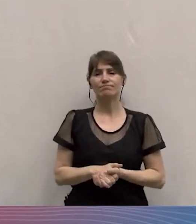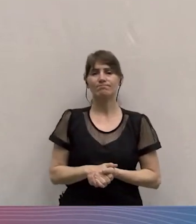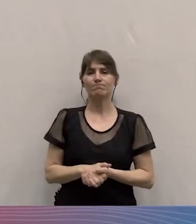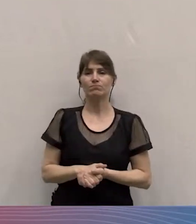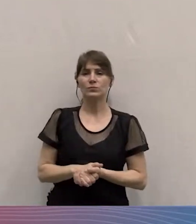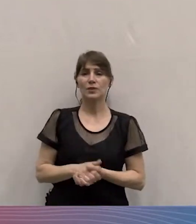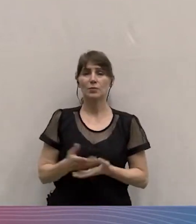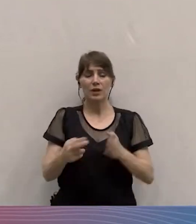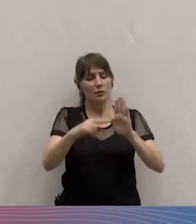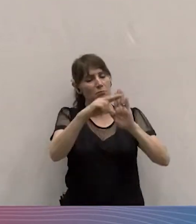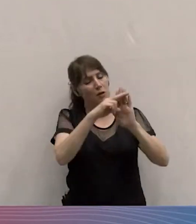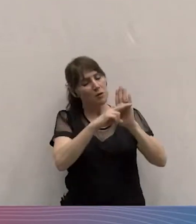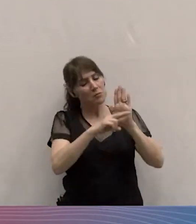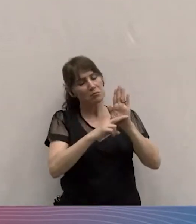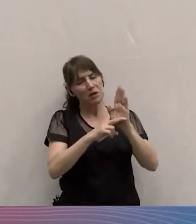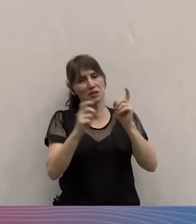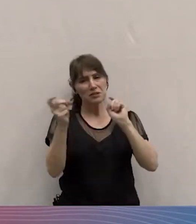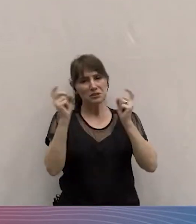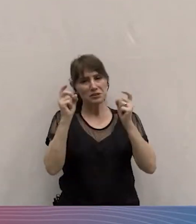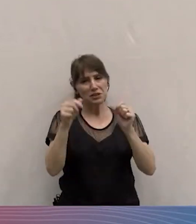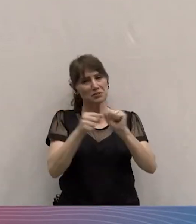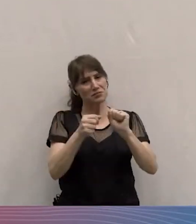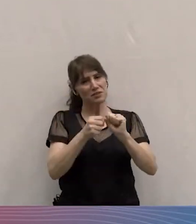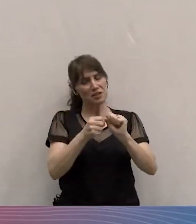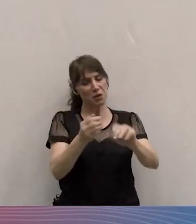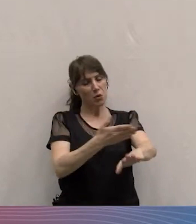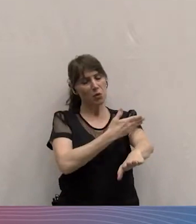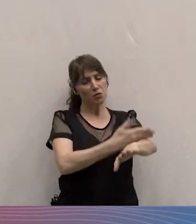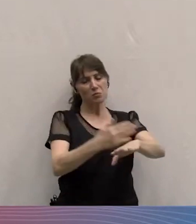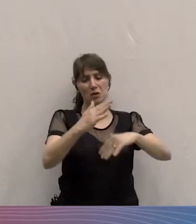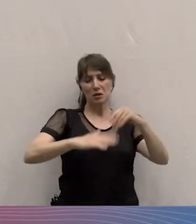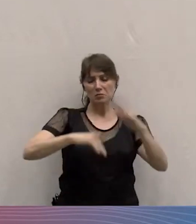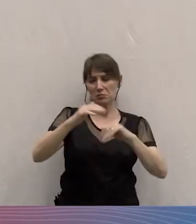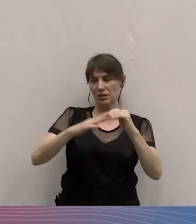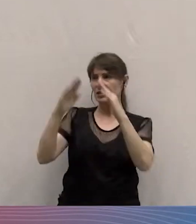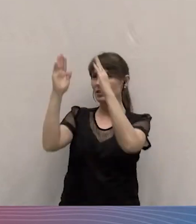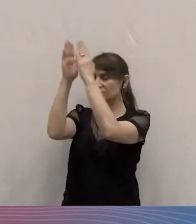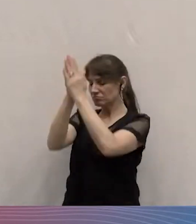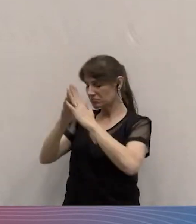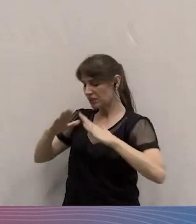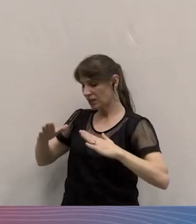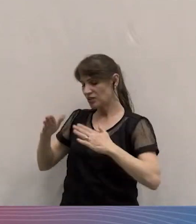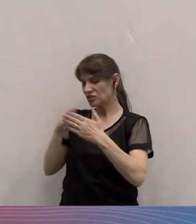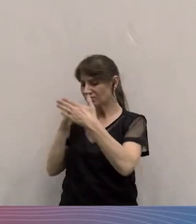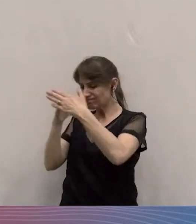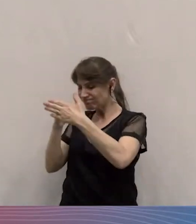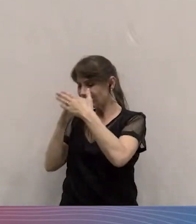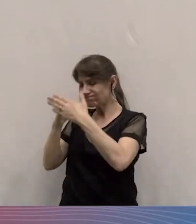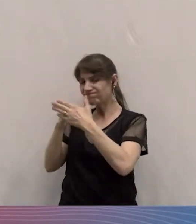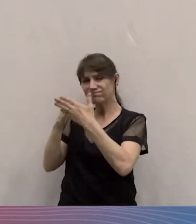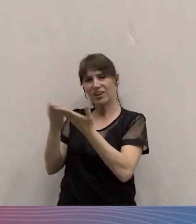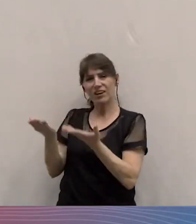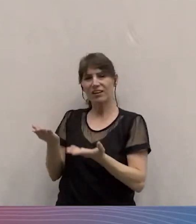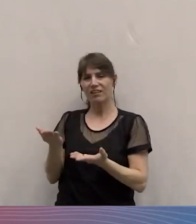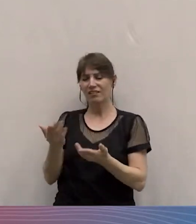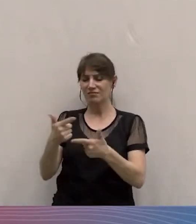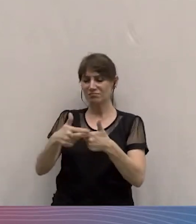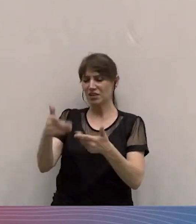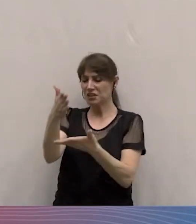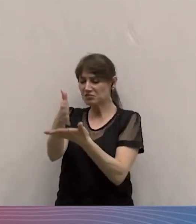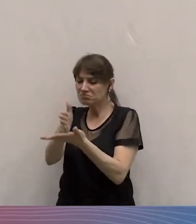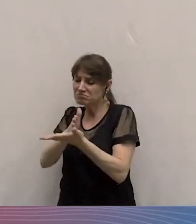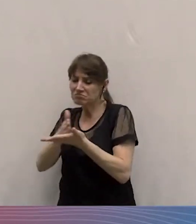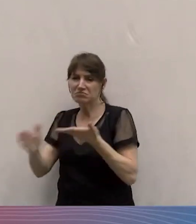porque as formas, rituais, costumes, práticas de adoração a Deus só nos dividem. só causam